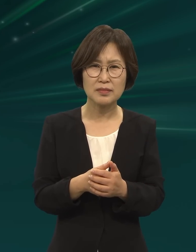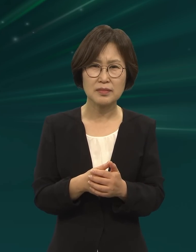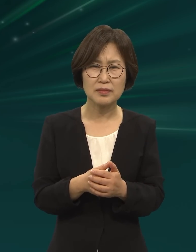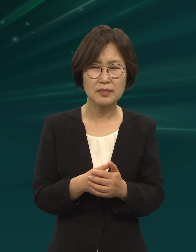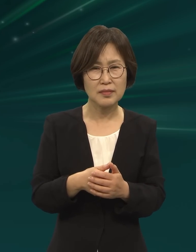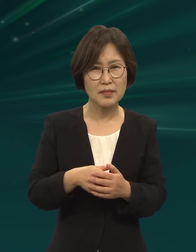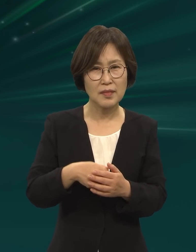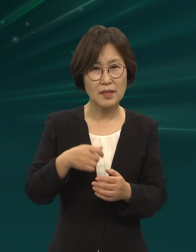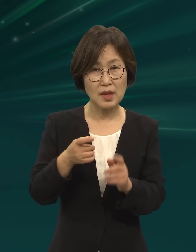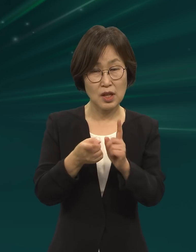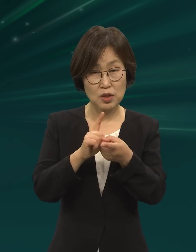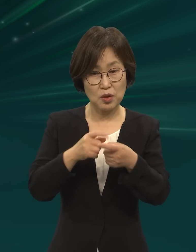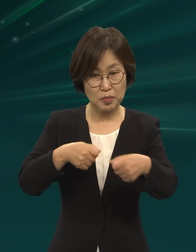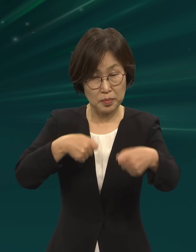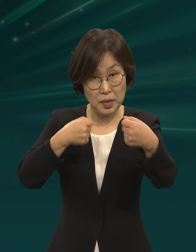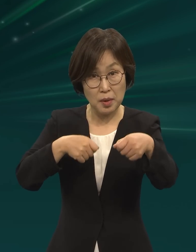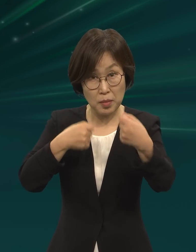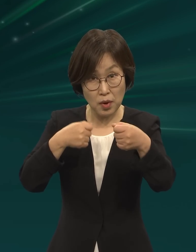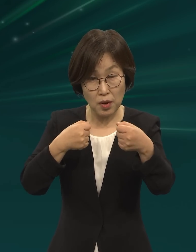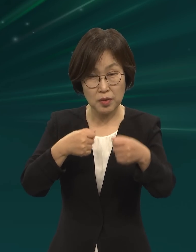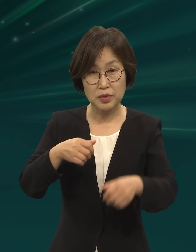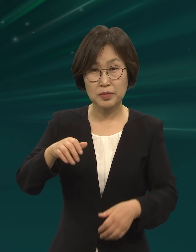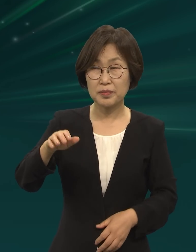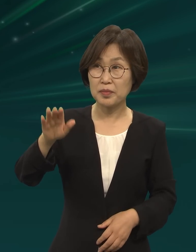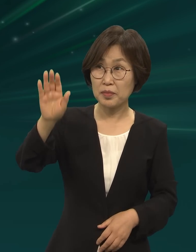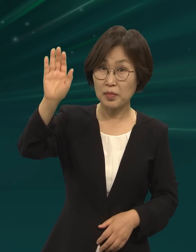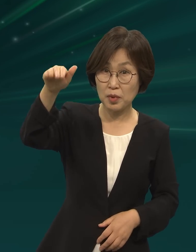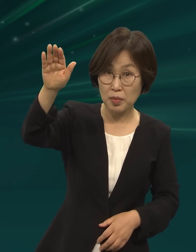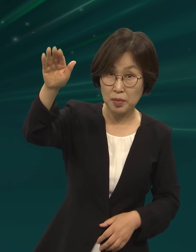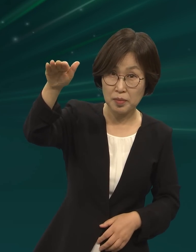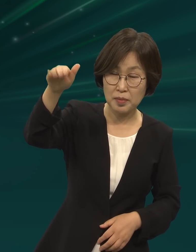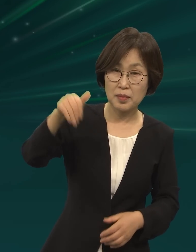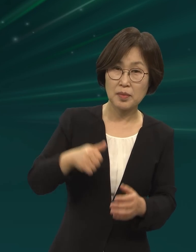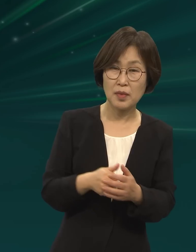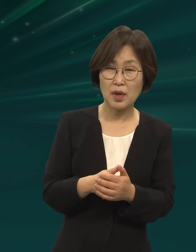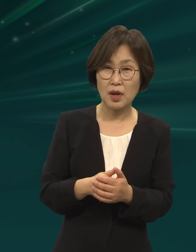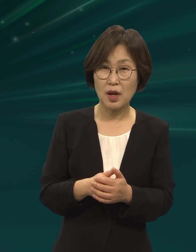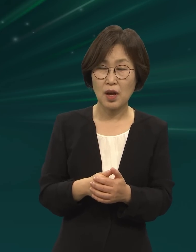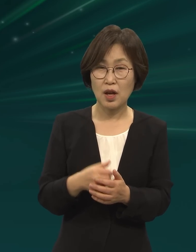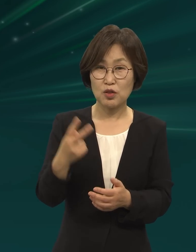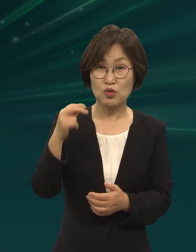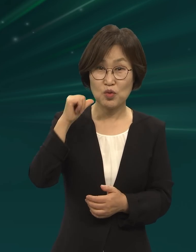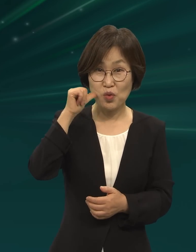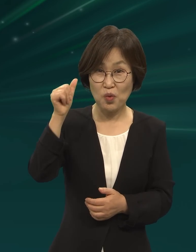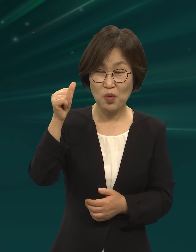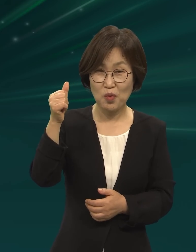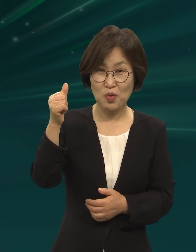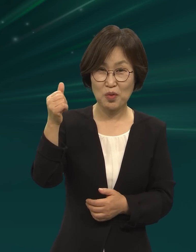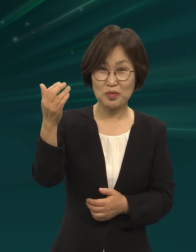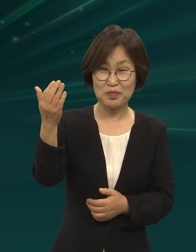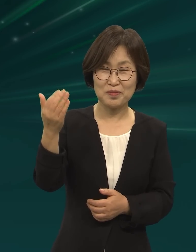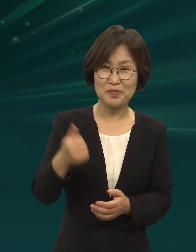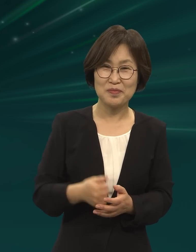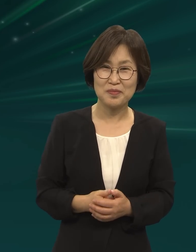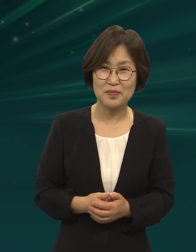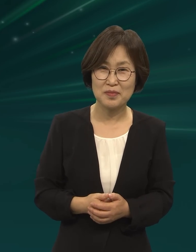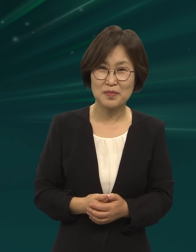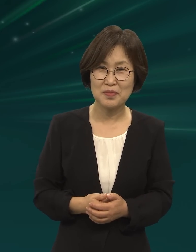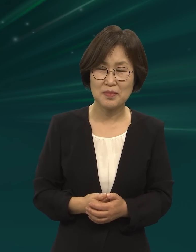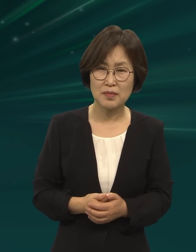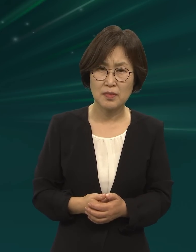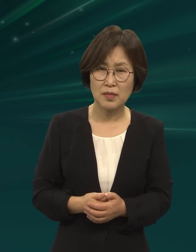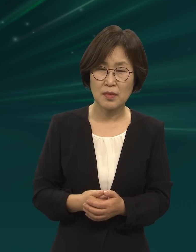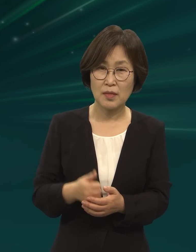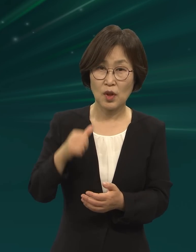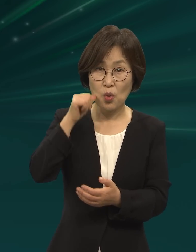밥 먹으면서 그 웨이터에게 웨이터 투 콜라 플리즈. 그래서 웨이터를 콜라를 데리고